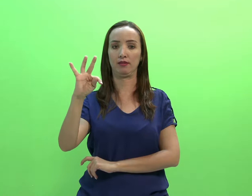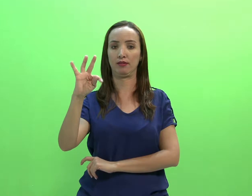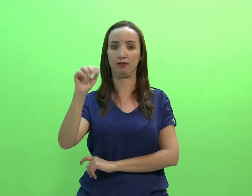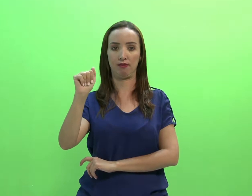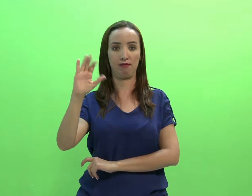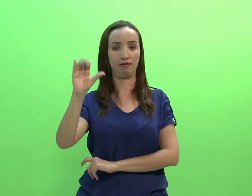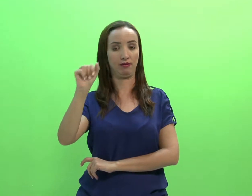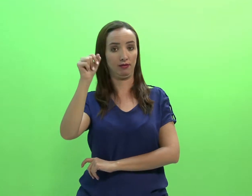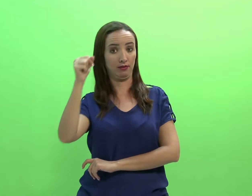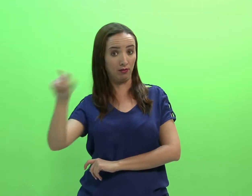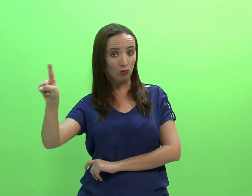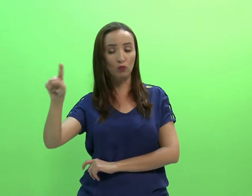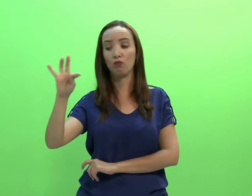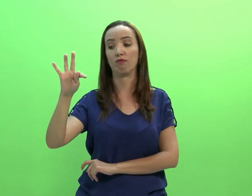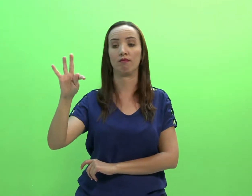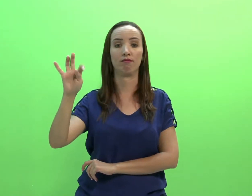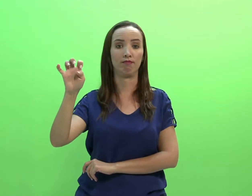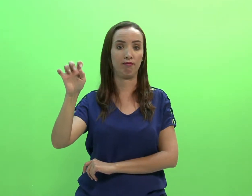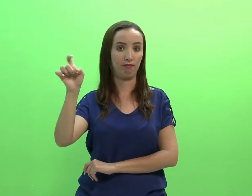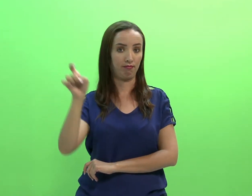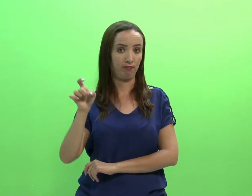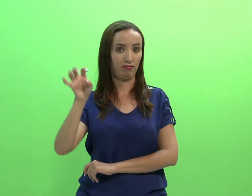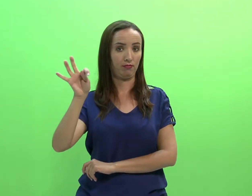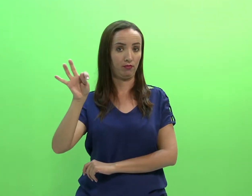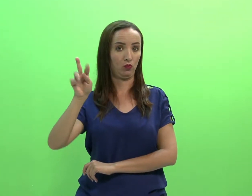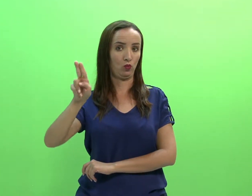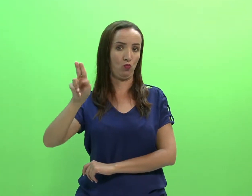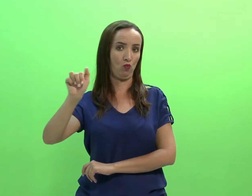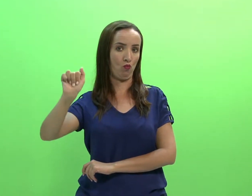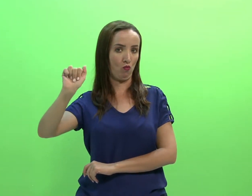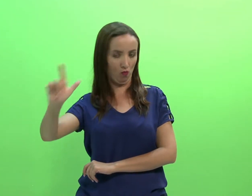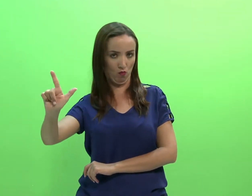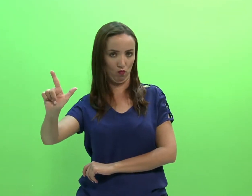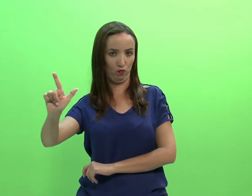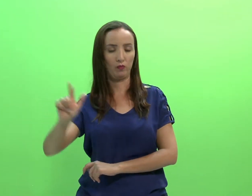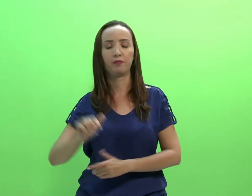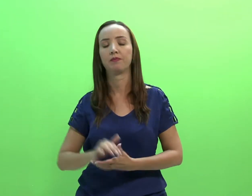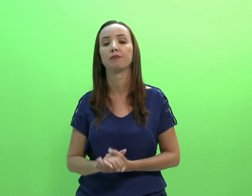Ou seja, isso é uma citação textual.